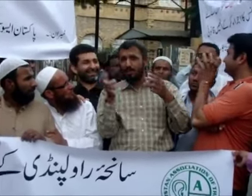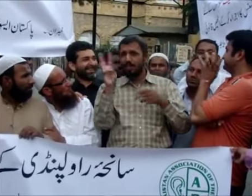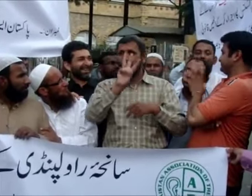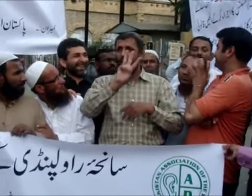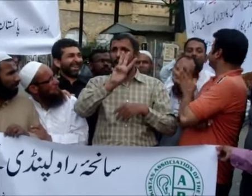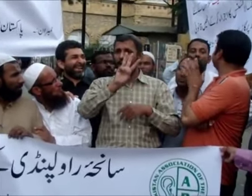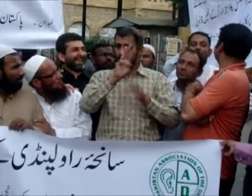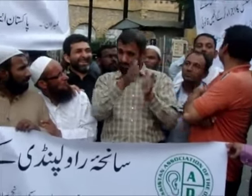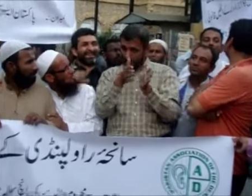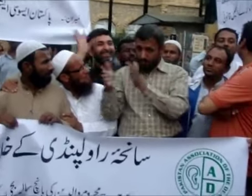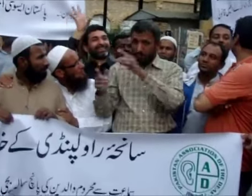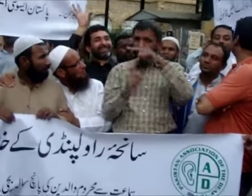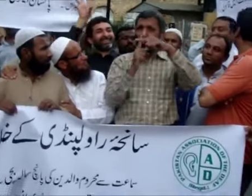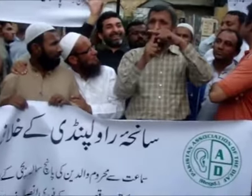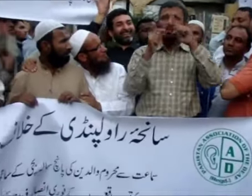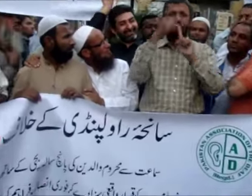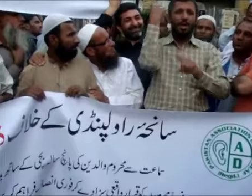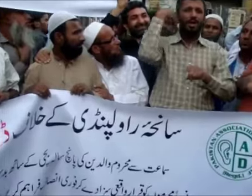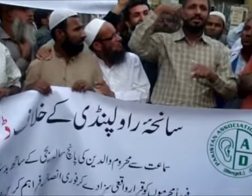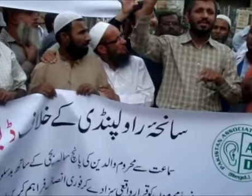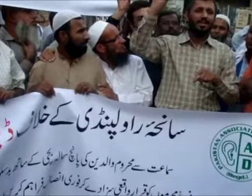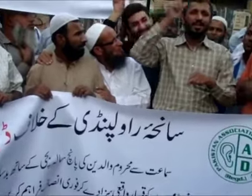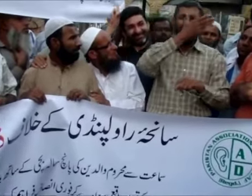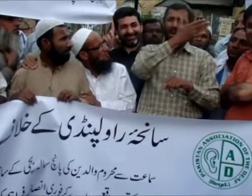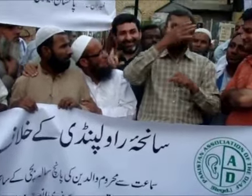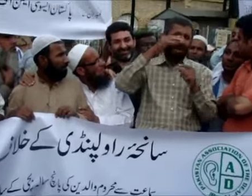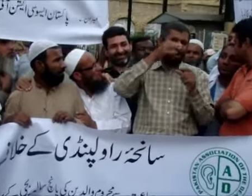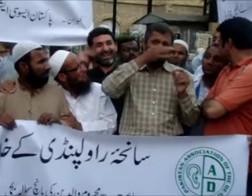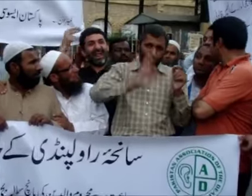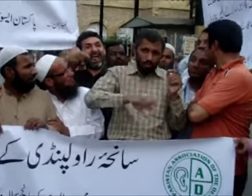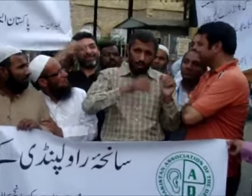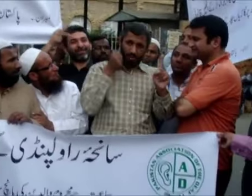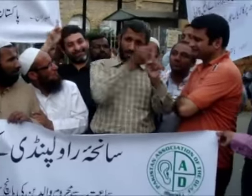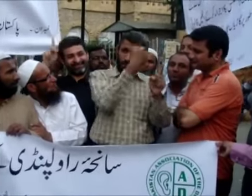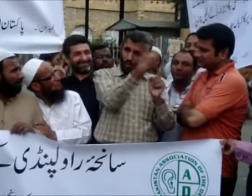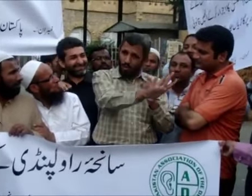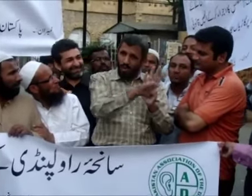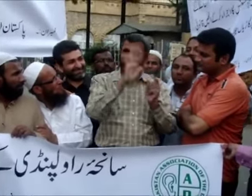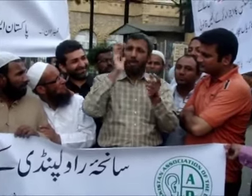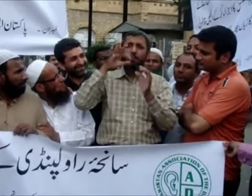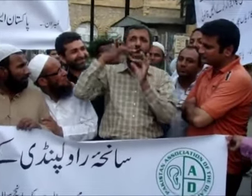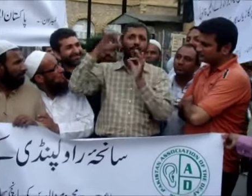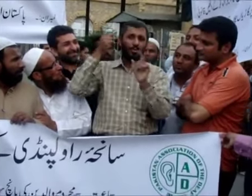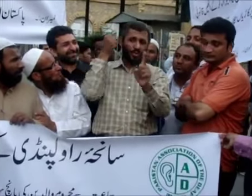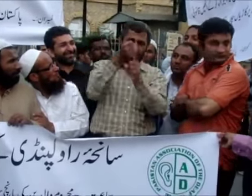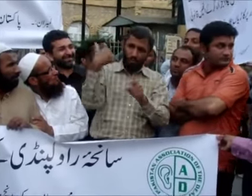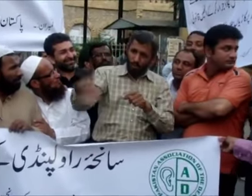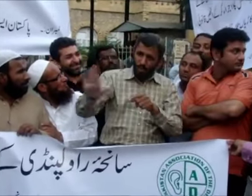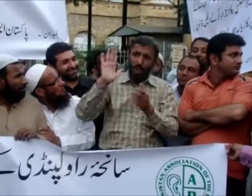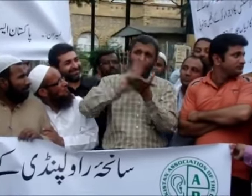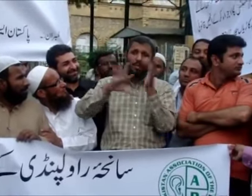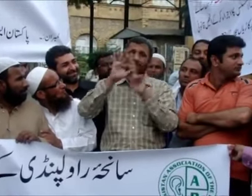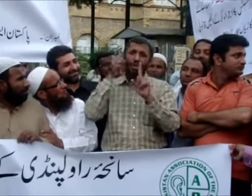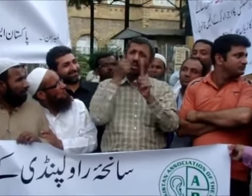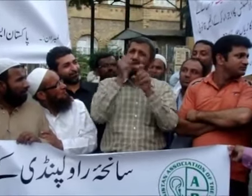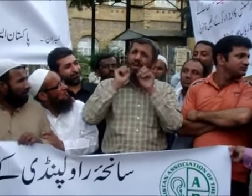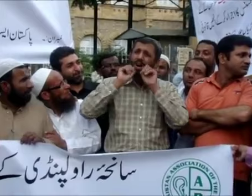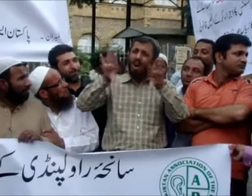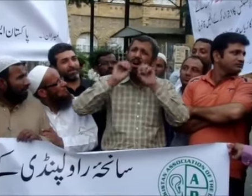लोग बनाए तो बना कर लाए थे और वो जो लोग मजा समझ कर रहा